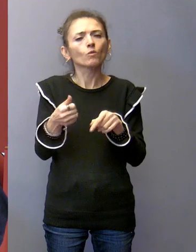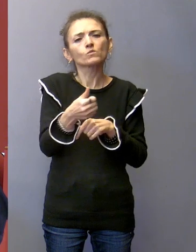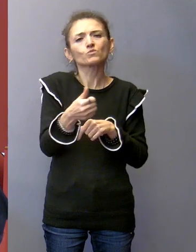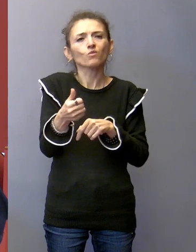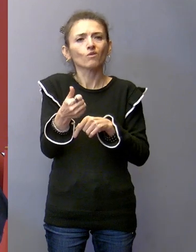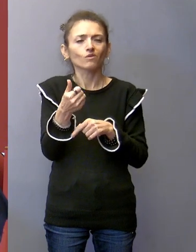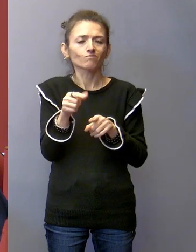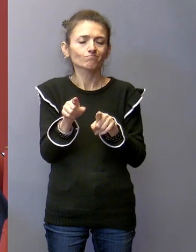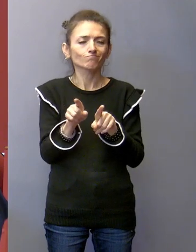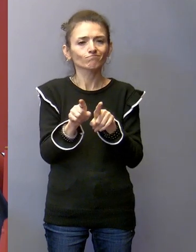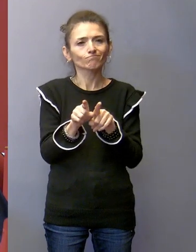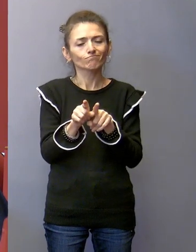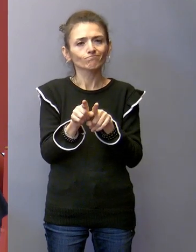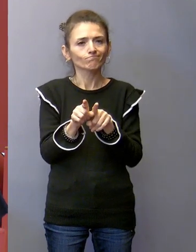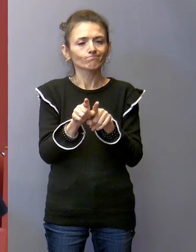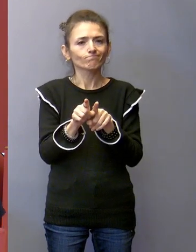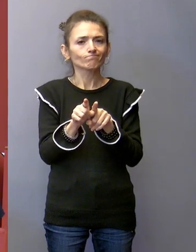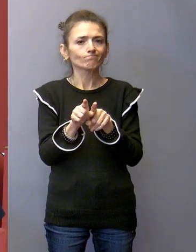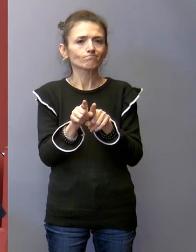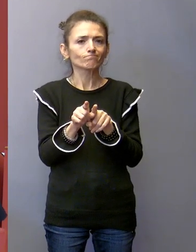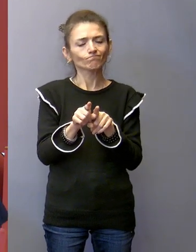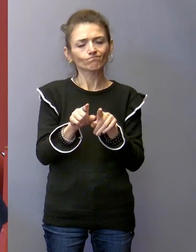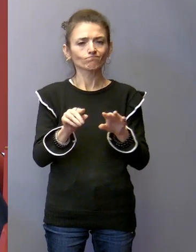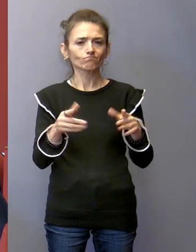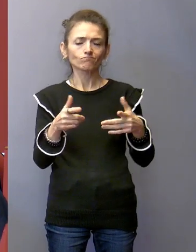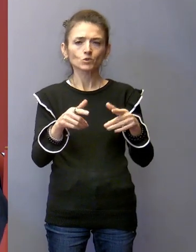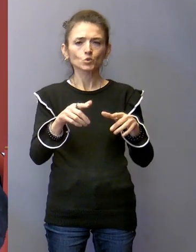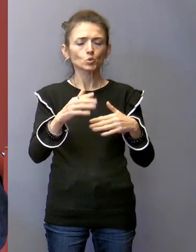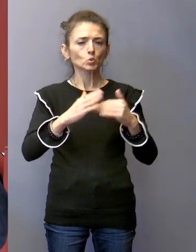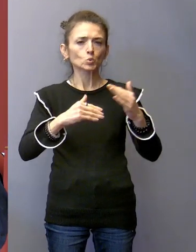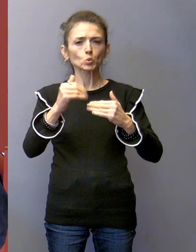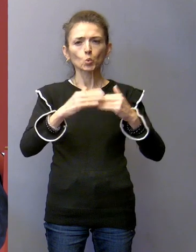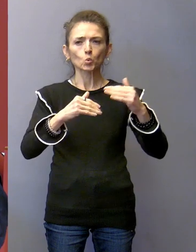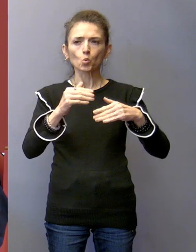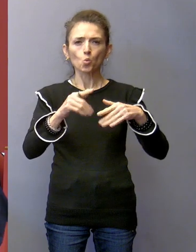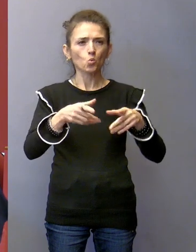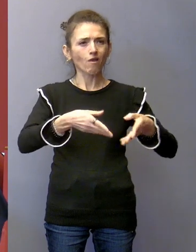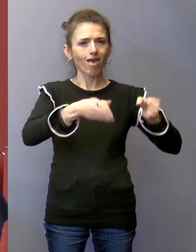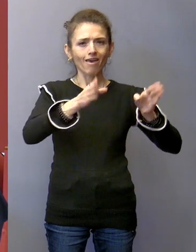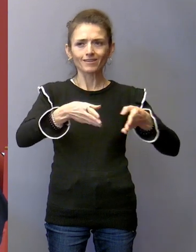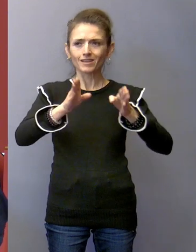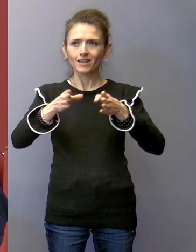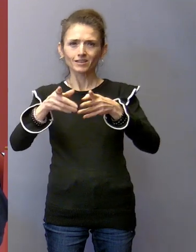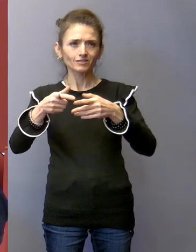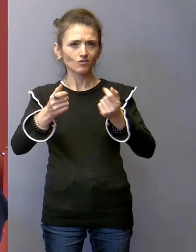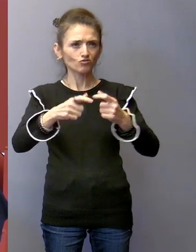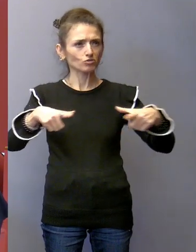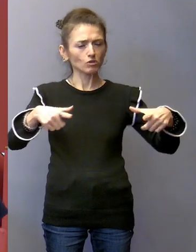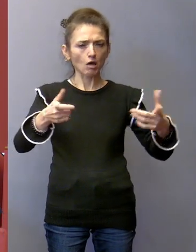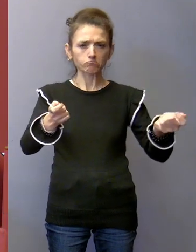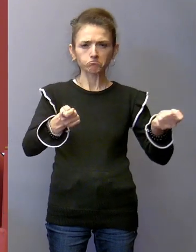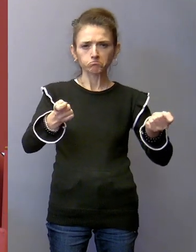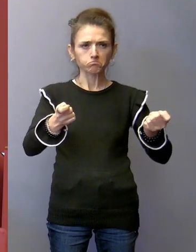mera diciamo melorie equilibrio delle strutture edilizie nella nostra città